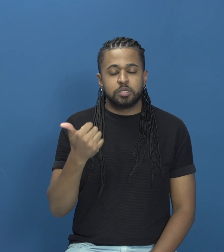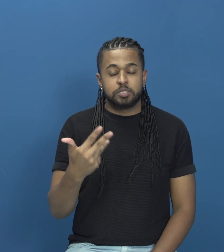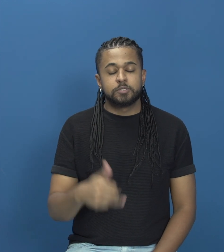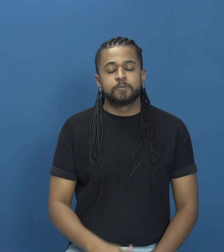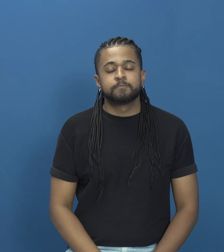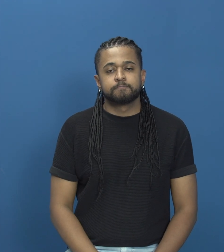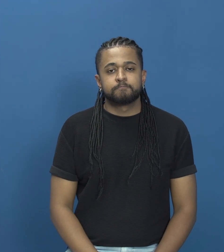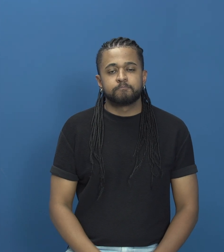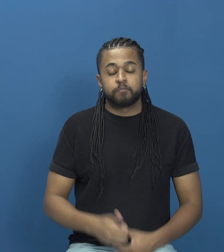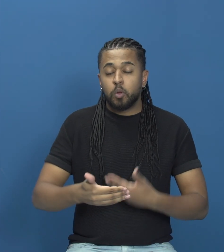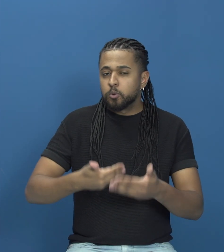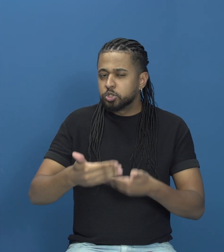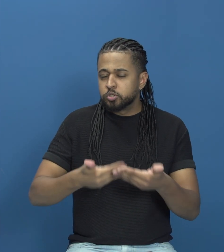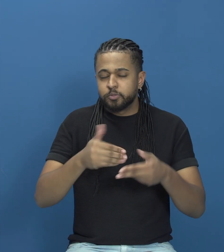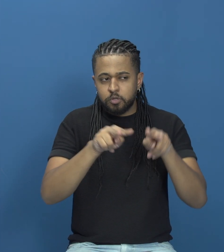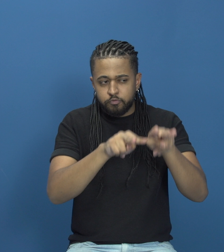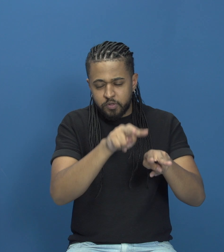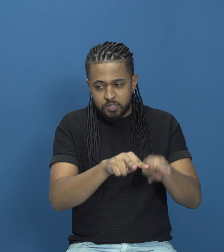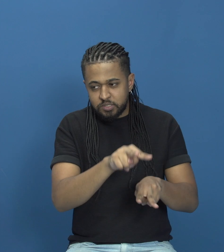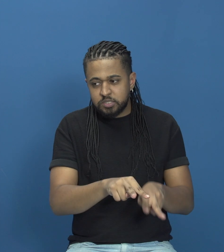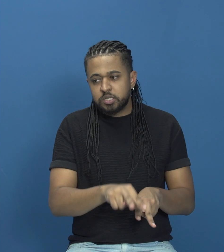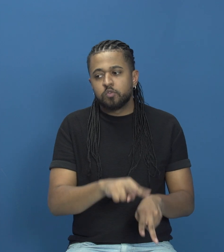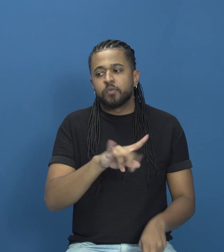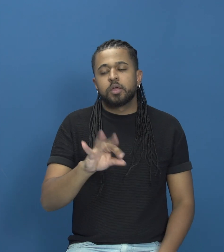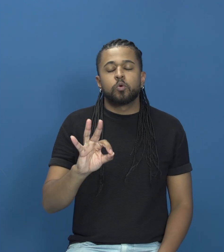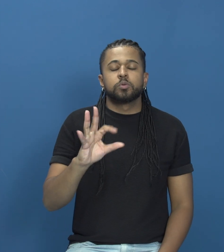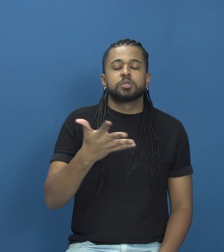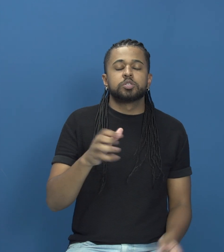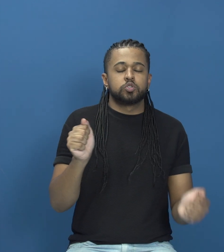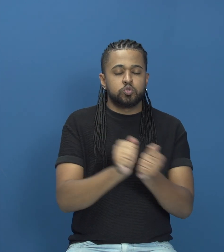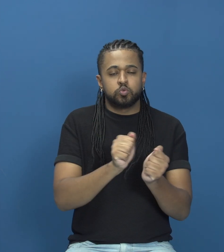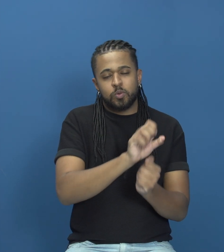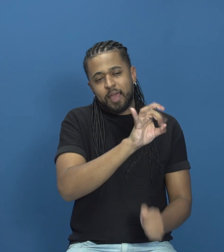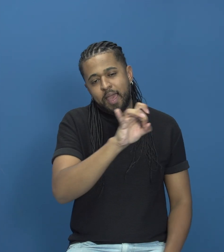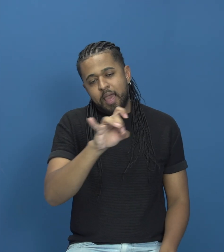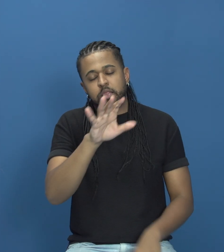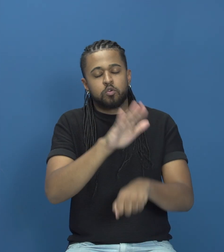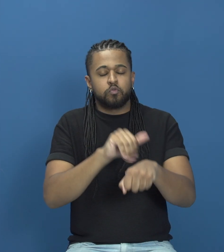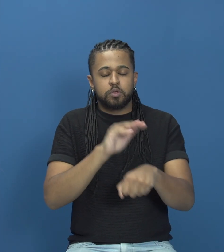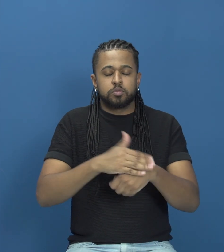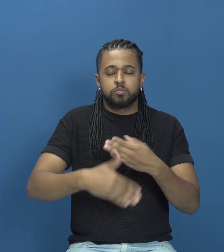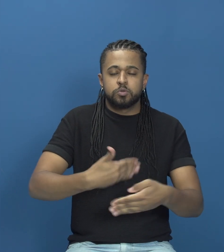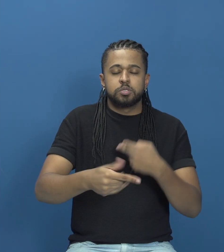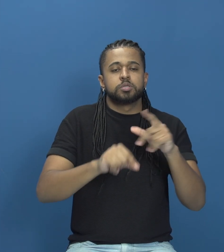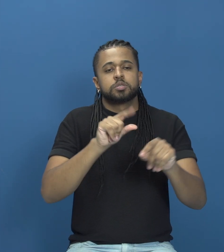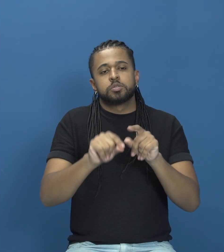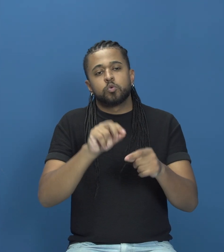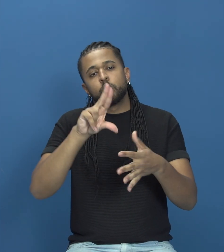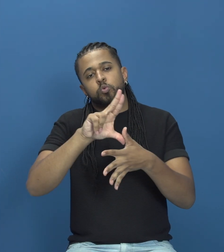11.12.13. O procedimento de aferição ocorrerá junto a cada convocação do processo